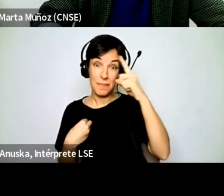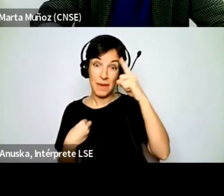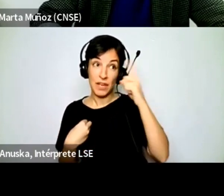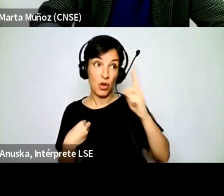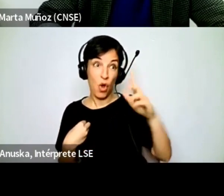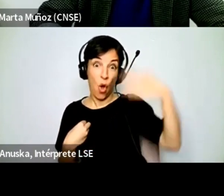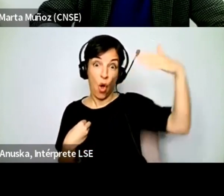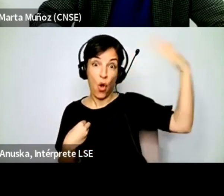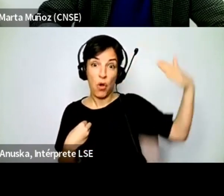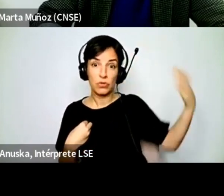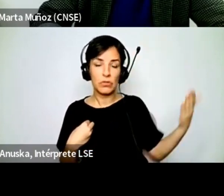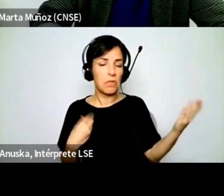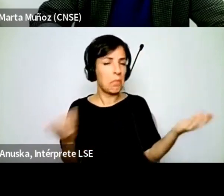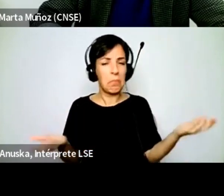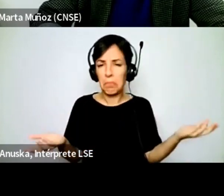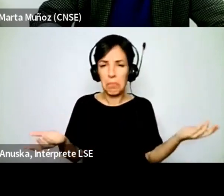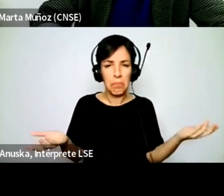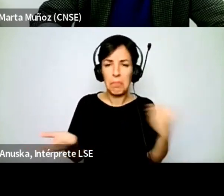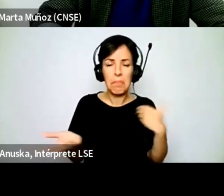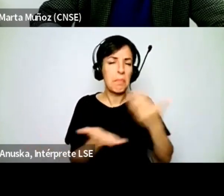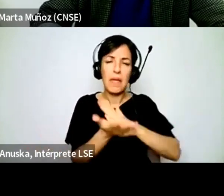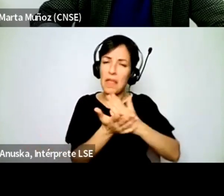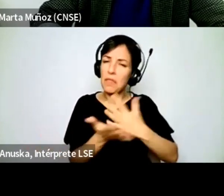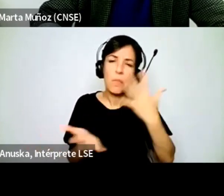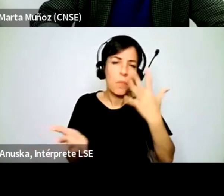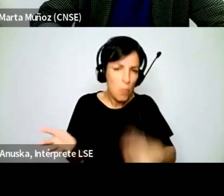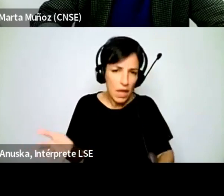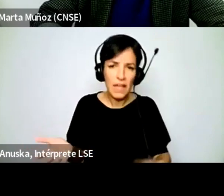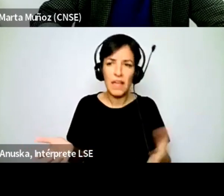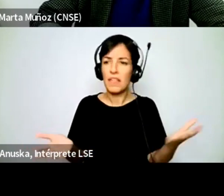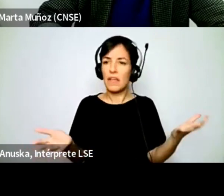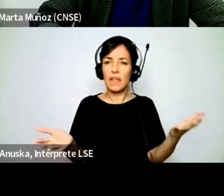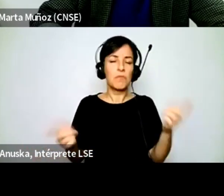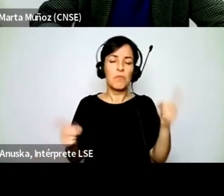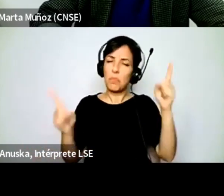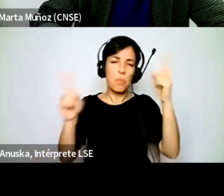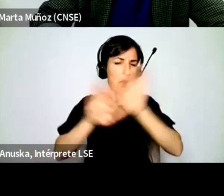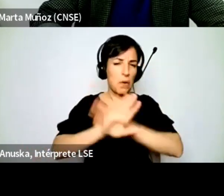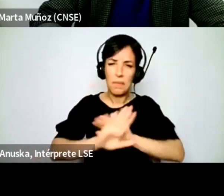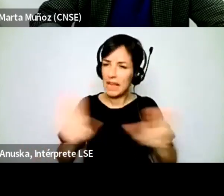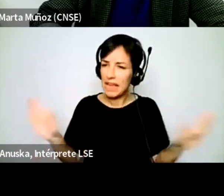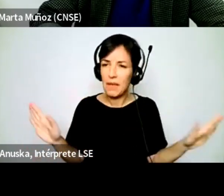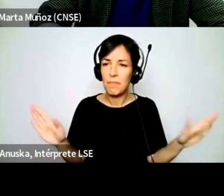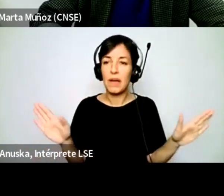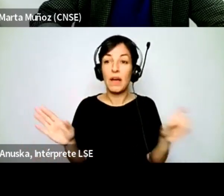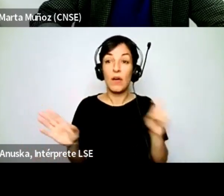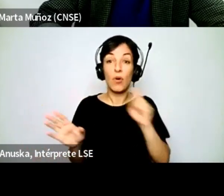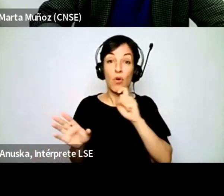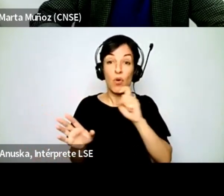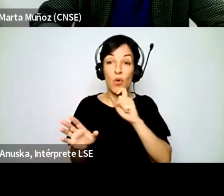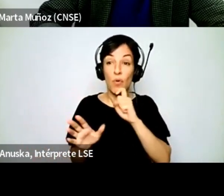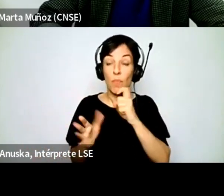lugar, hacemos mediaciones y se pueden hacer mediaciones sin ningún problema a través de